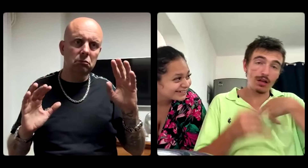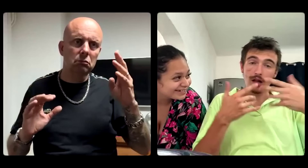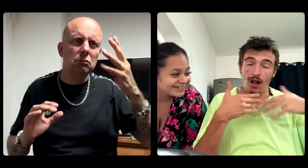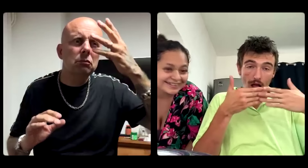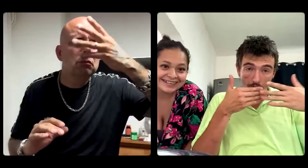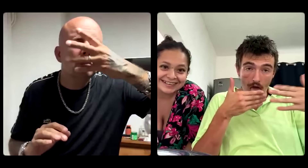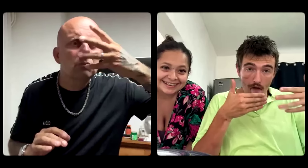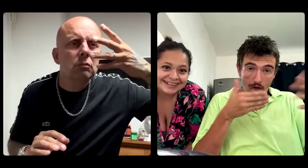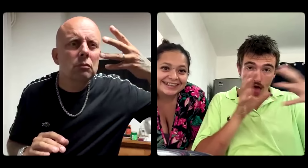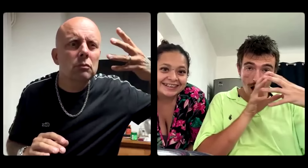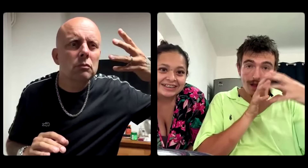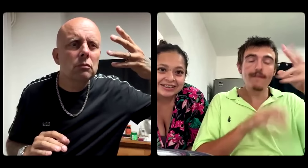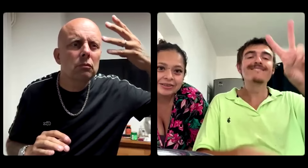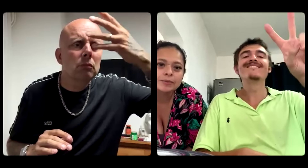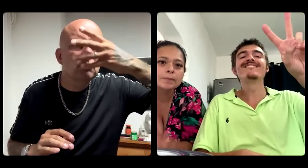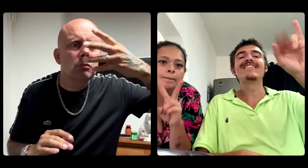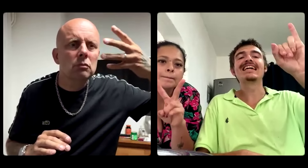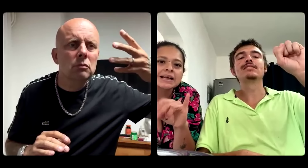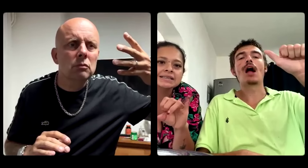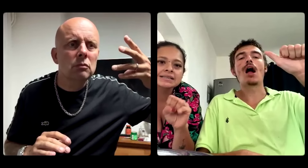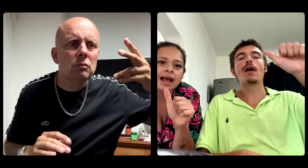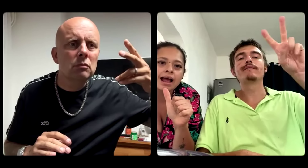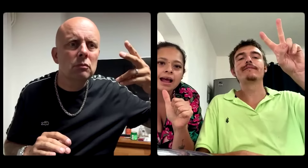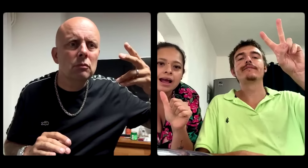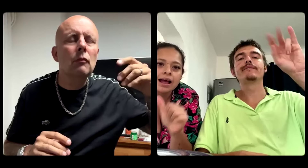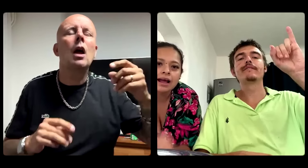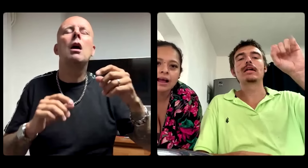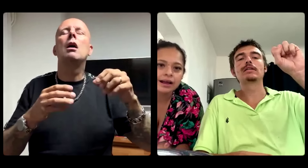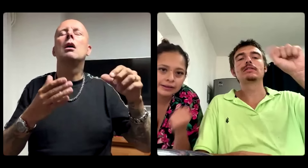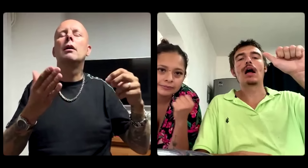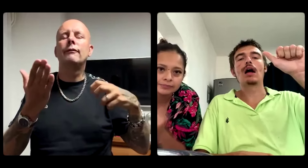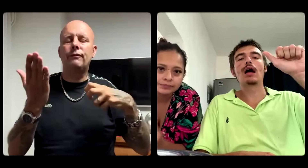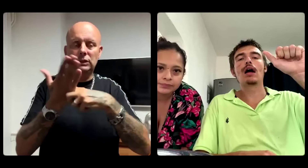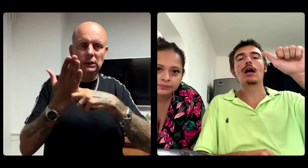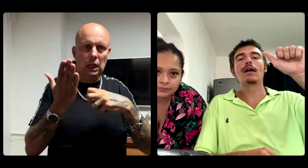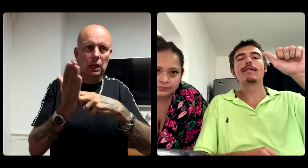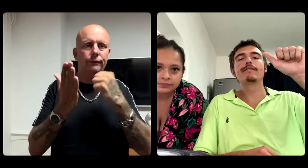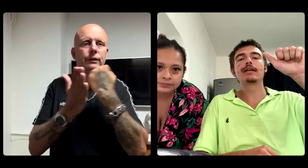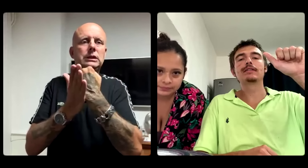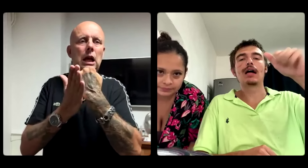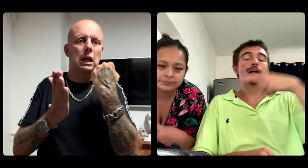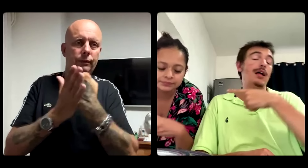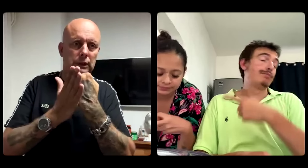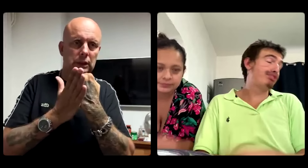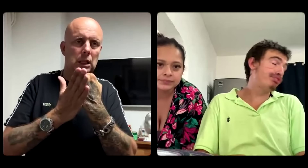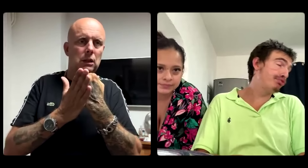Nee, mensen dachten dat het grijs was.